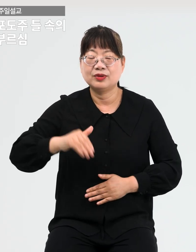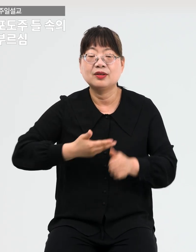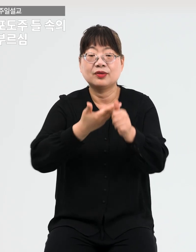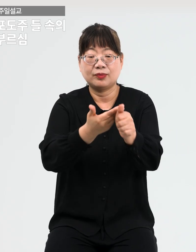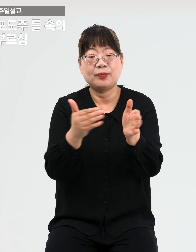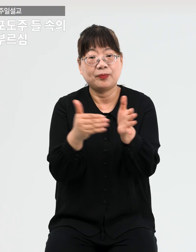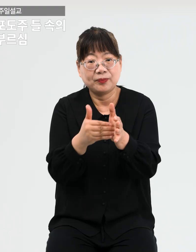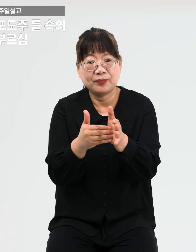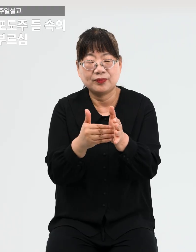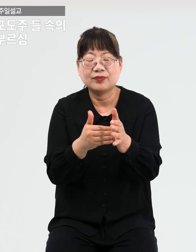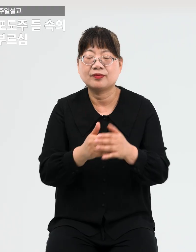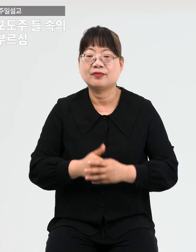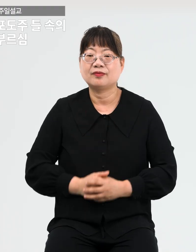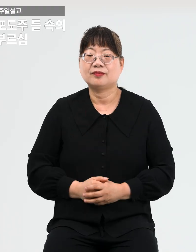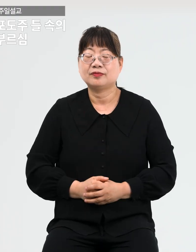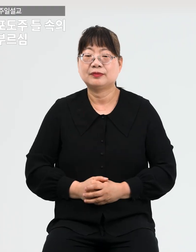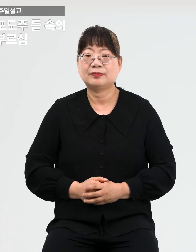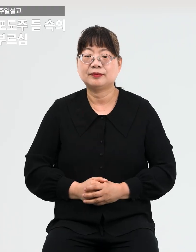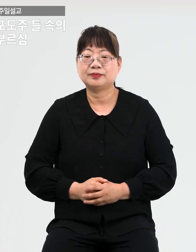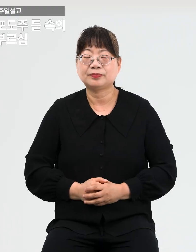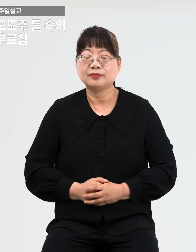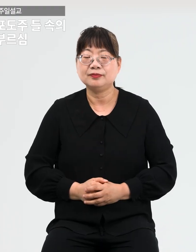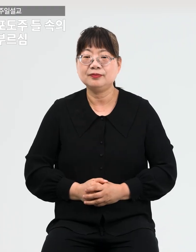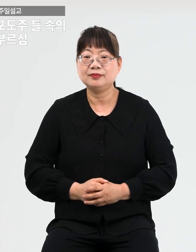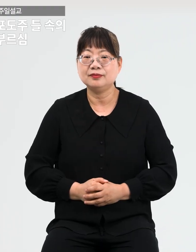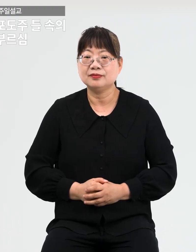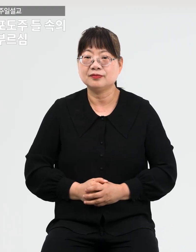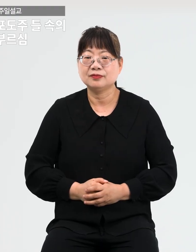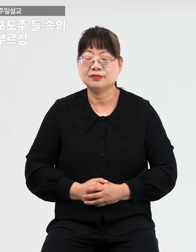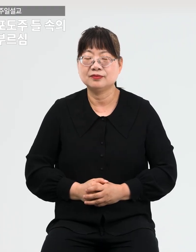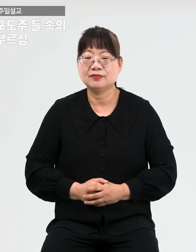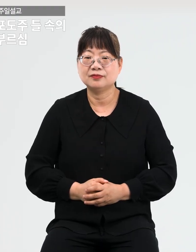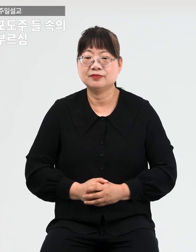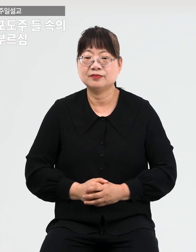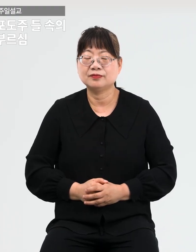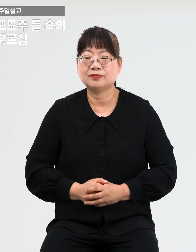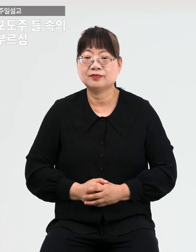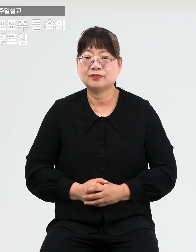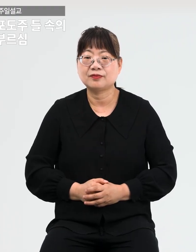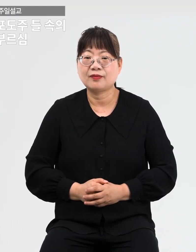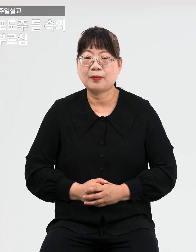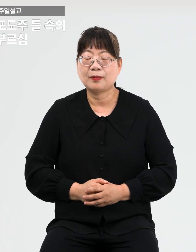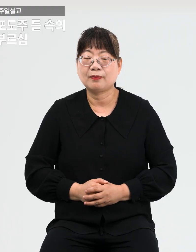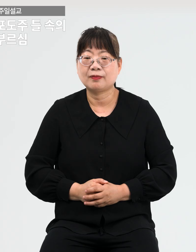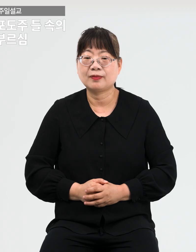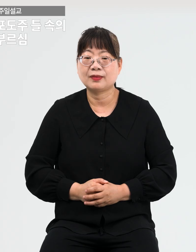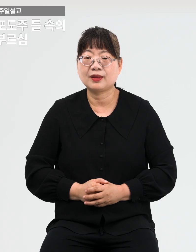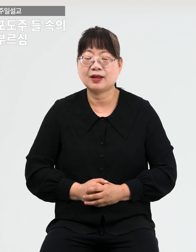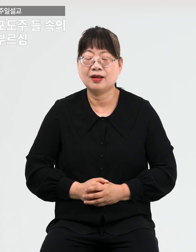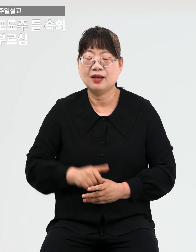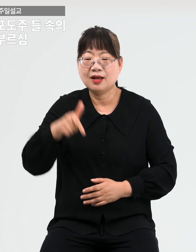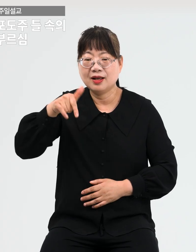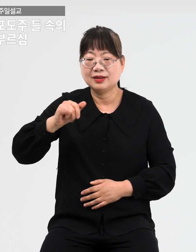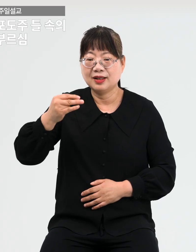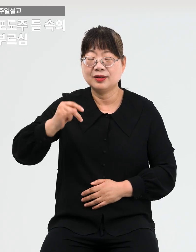넘겨 주셨나이다 하니. 그러니까 속이 베베 꼬인